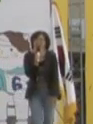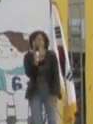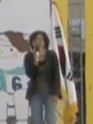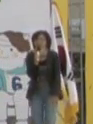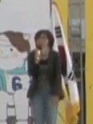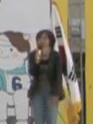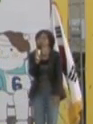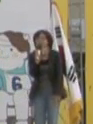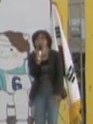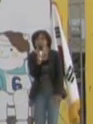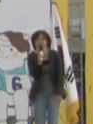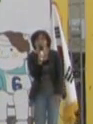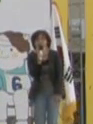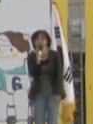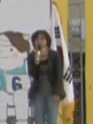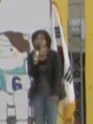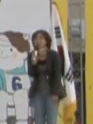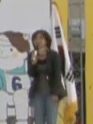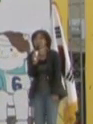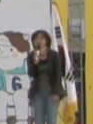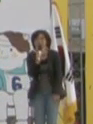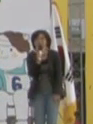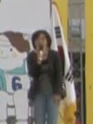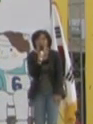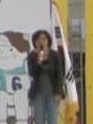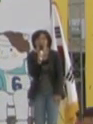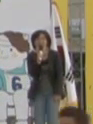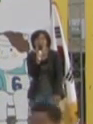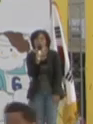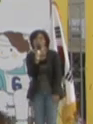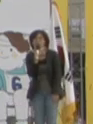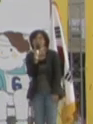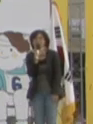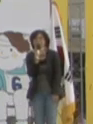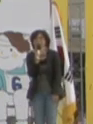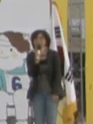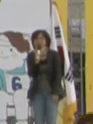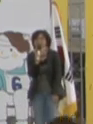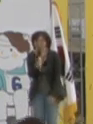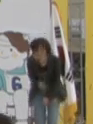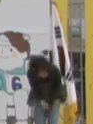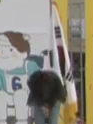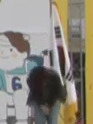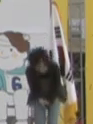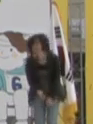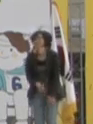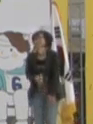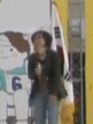네, 안녕하세요. 저는 화성시 다문화가족 지원센터 드림아이 합창단 담당하고 있는 송문영입니다. 반갑습니다.